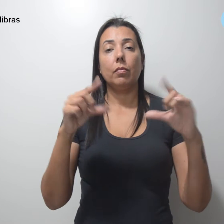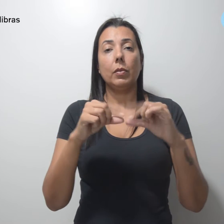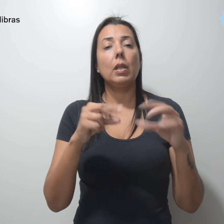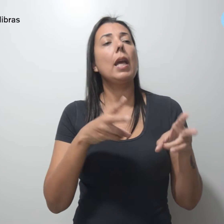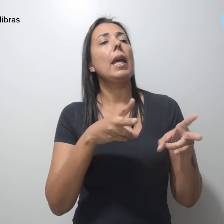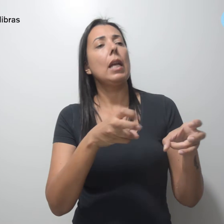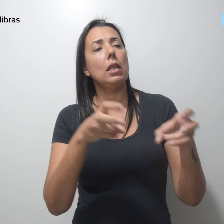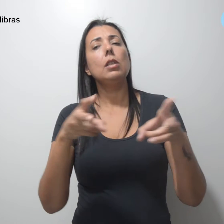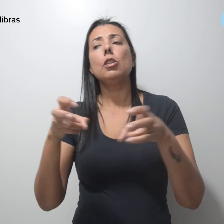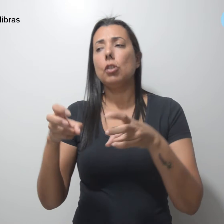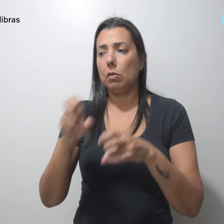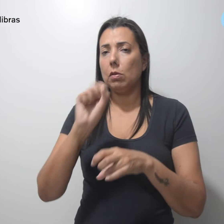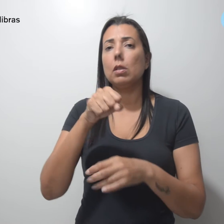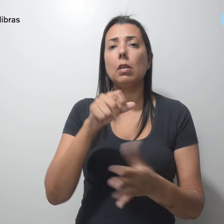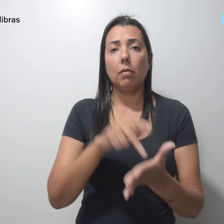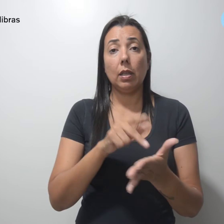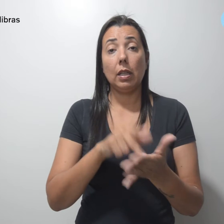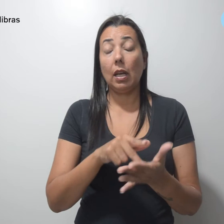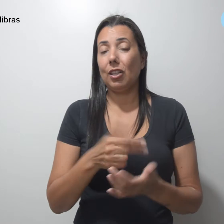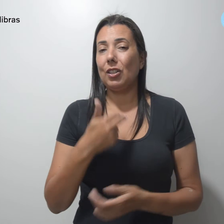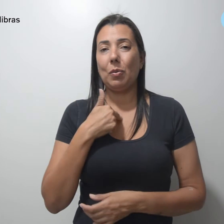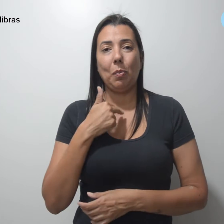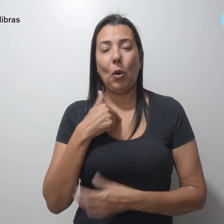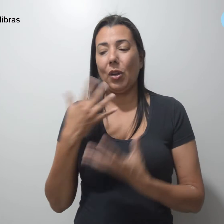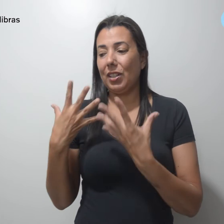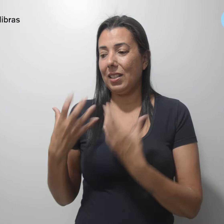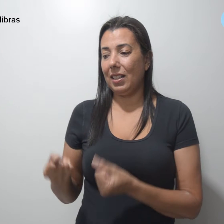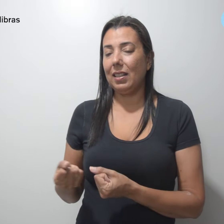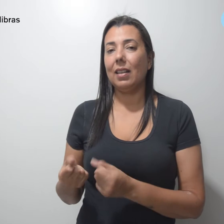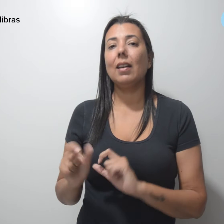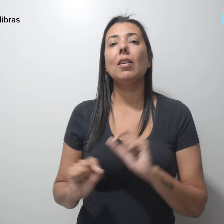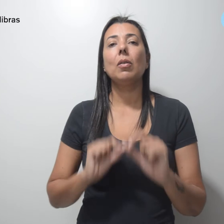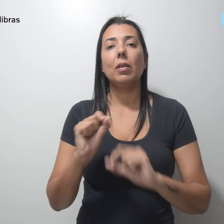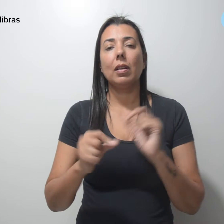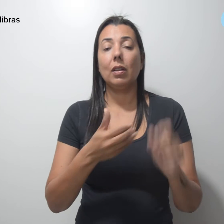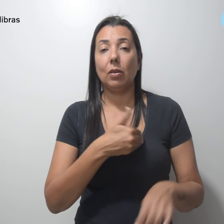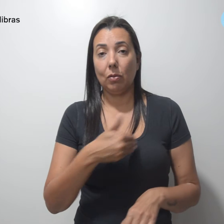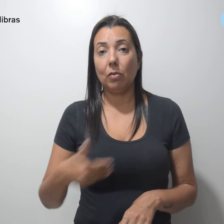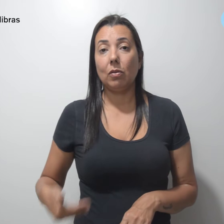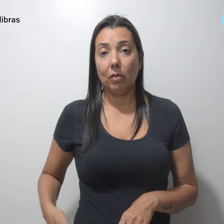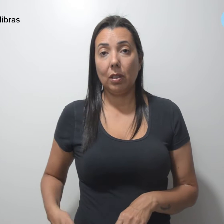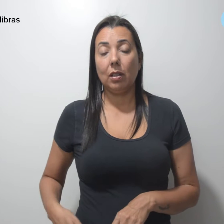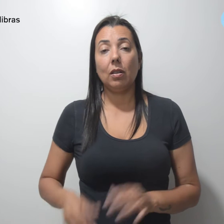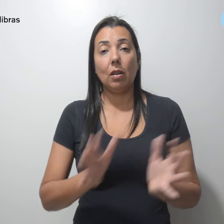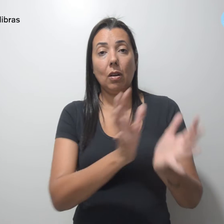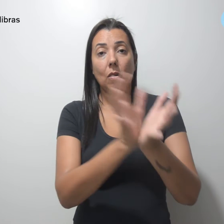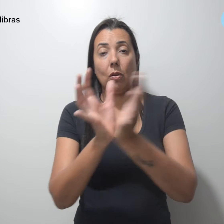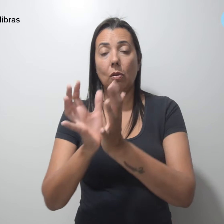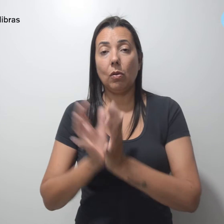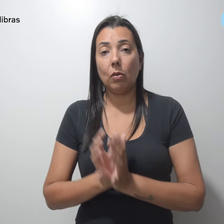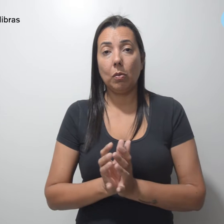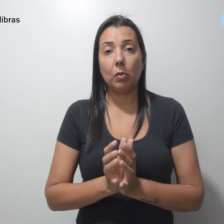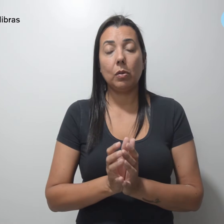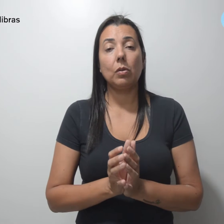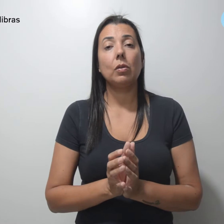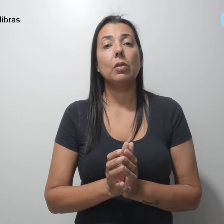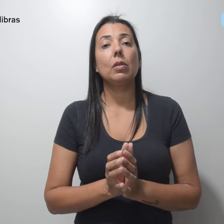Exigimos que essa inaceitável tolerância do governador aos grupos antidemocráticos